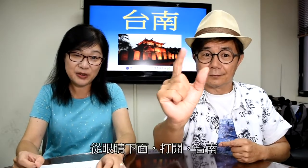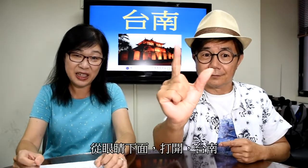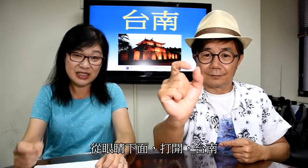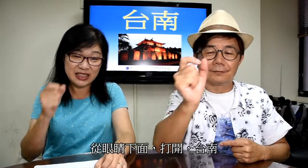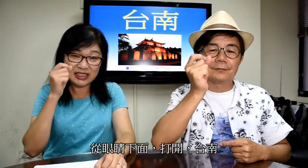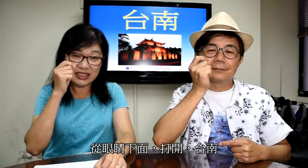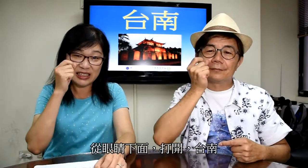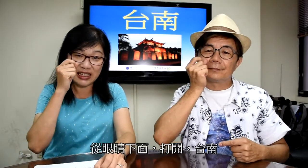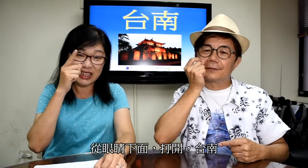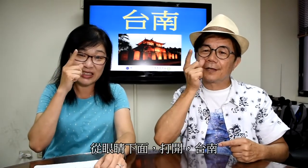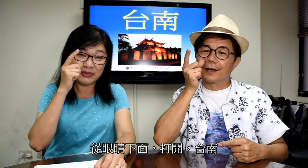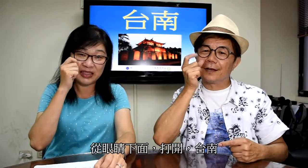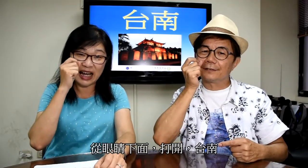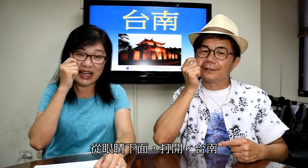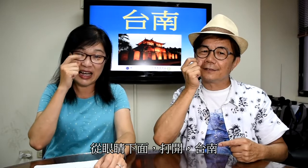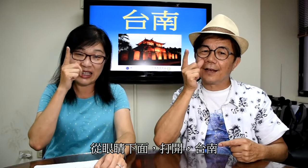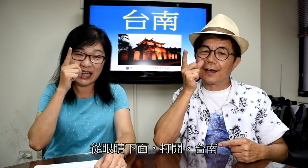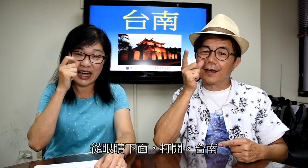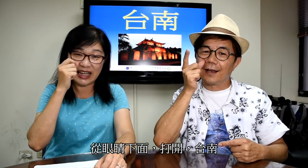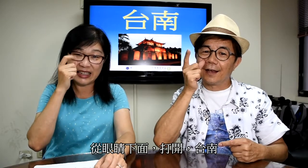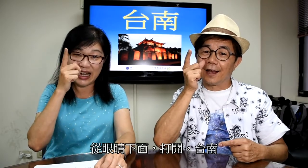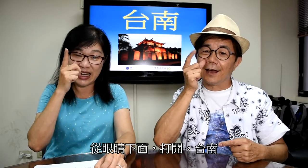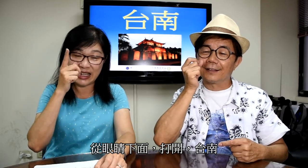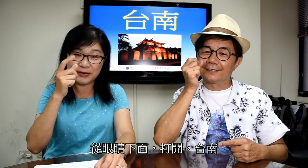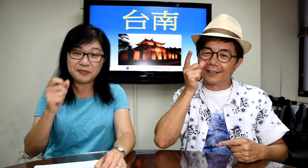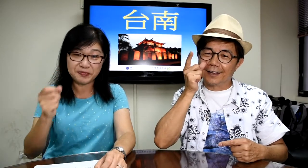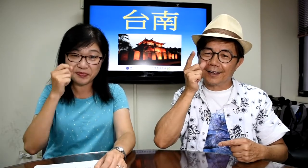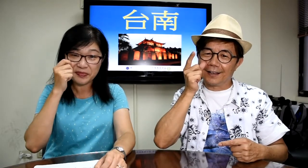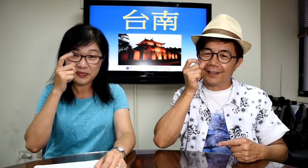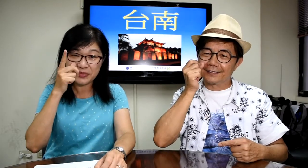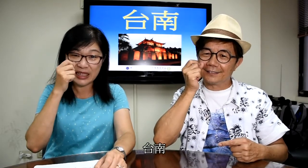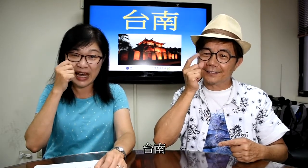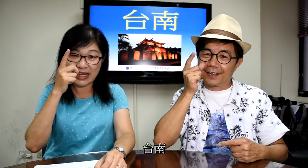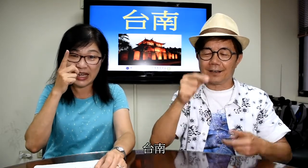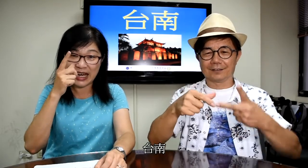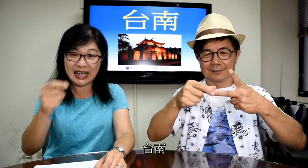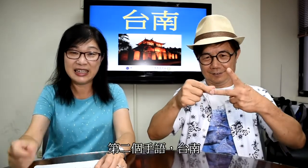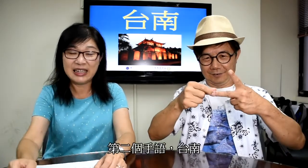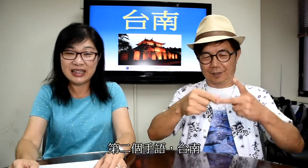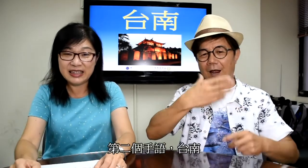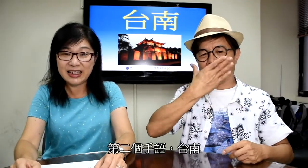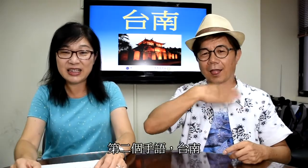眼睛好像打开台南，台南。第二个手